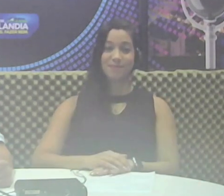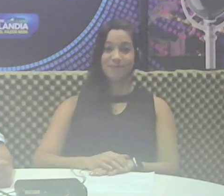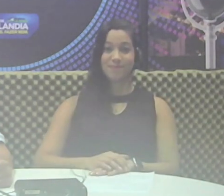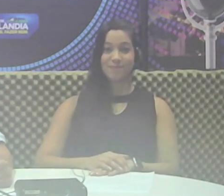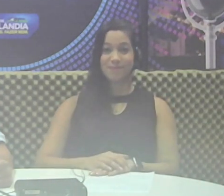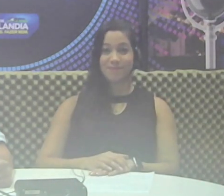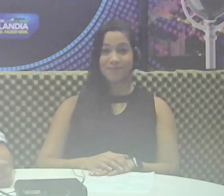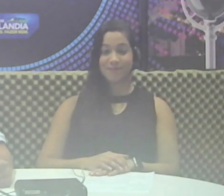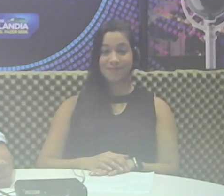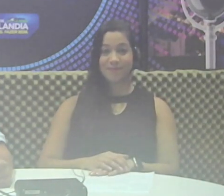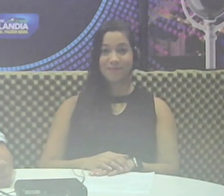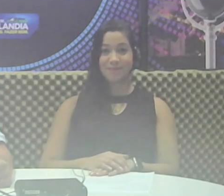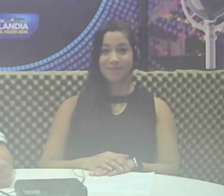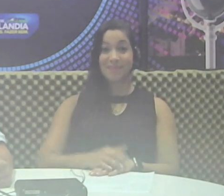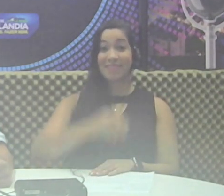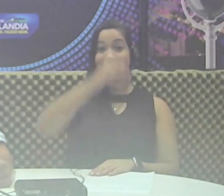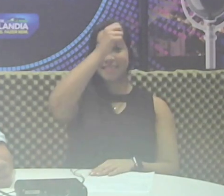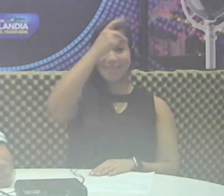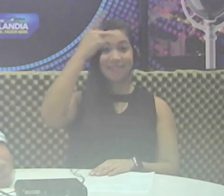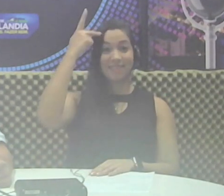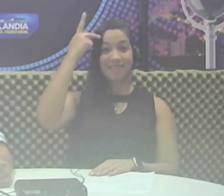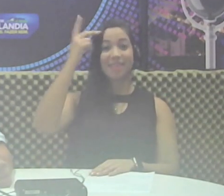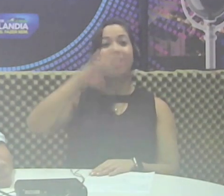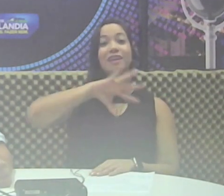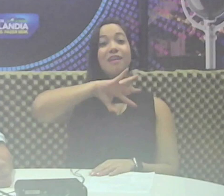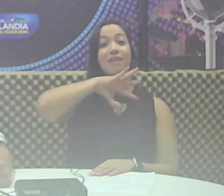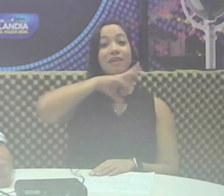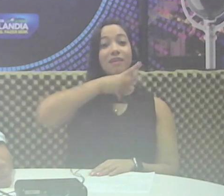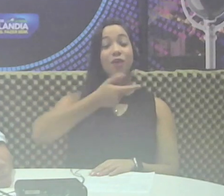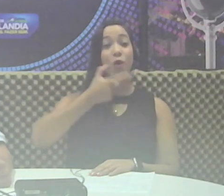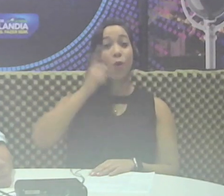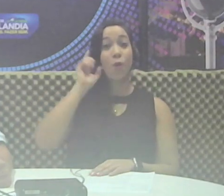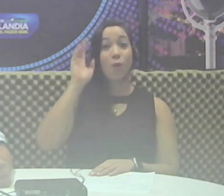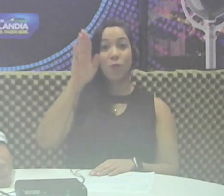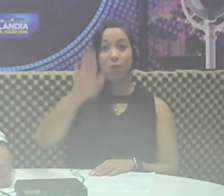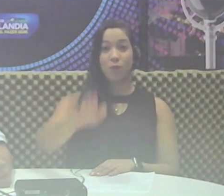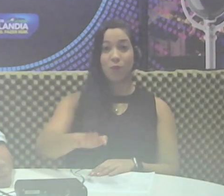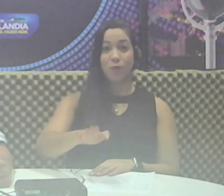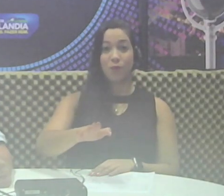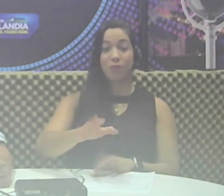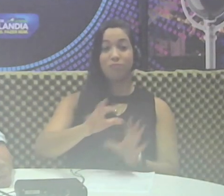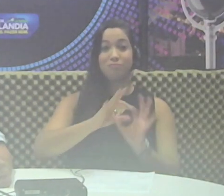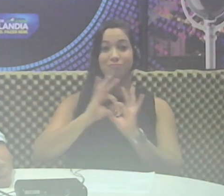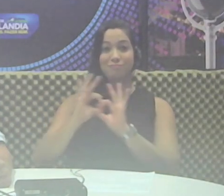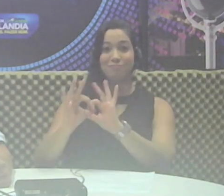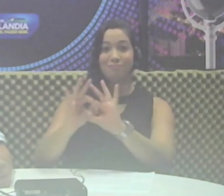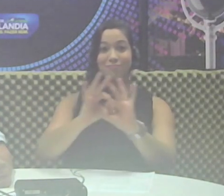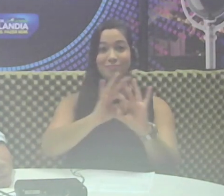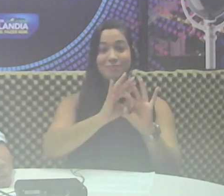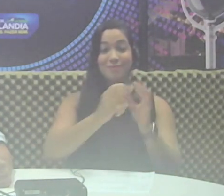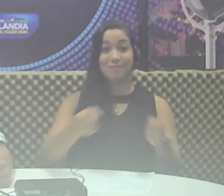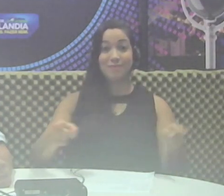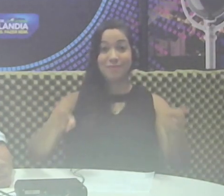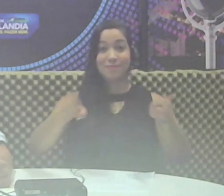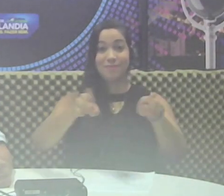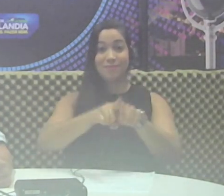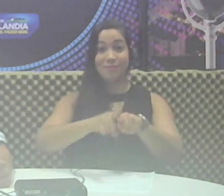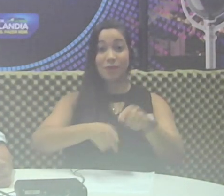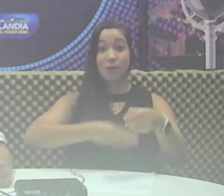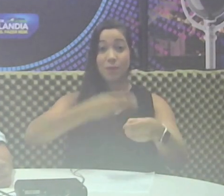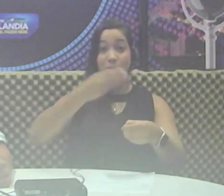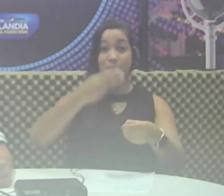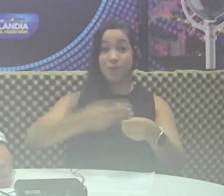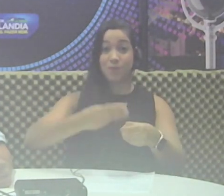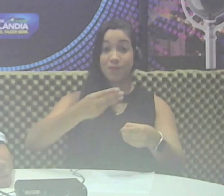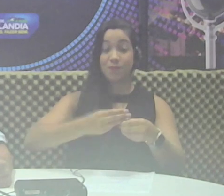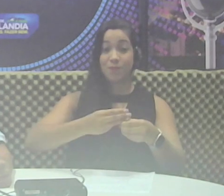O prefeito Odelmo Leão assinou, na tarde de ontem, o convênio que renova a parceria entre o município e o Conselho